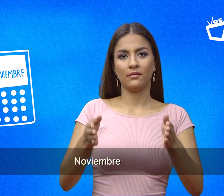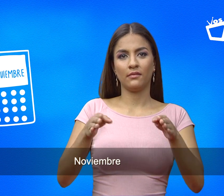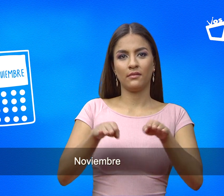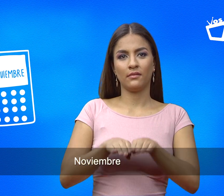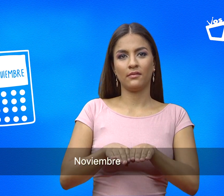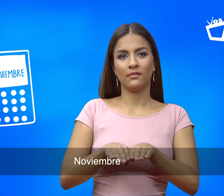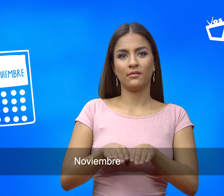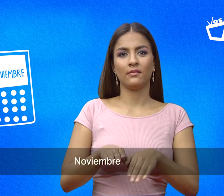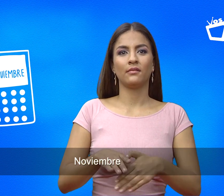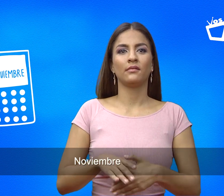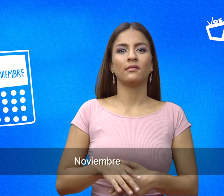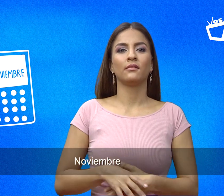noviembre